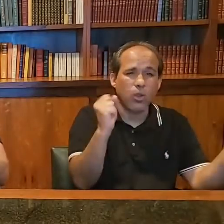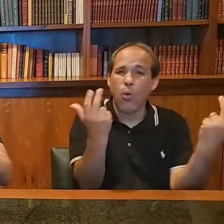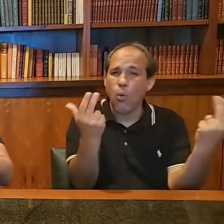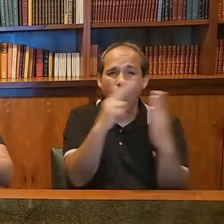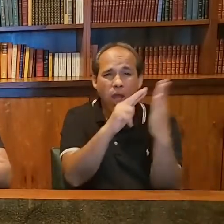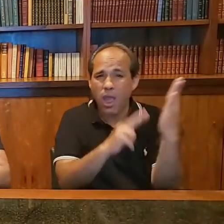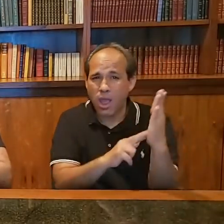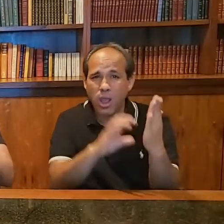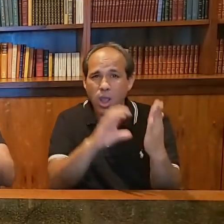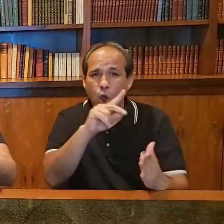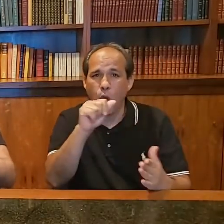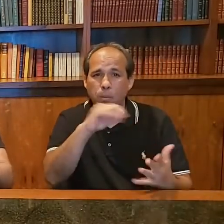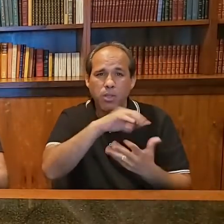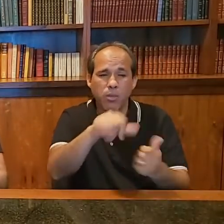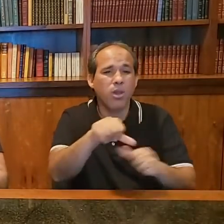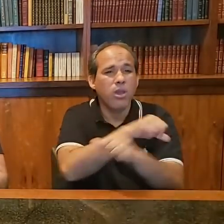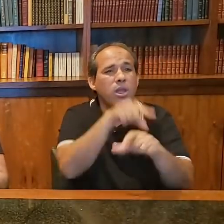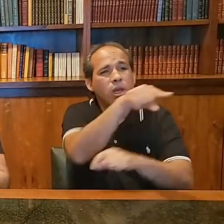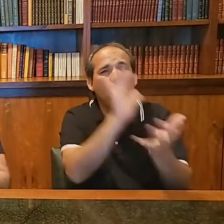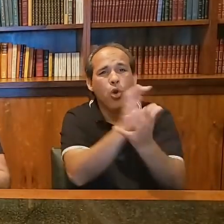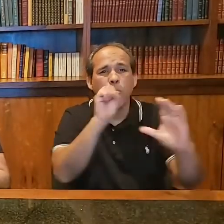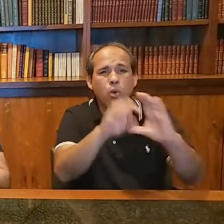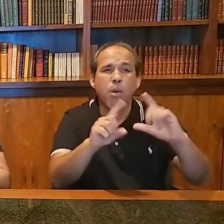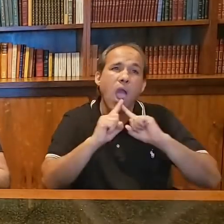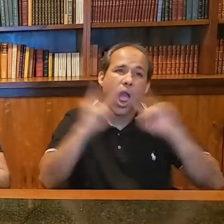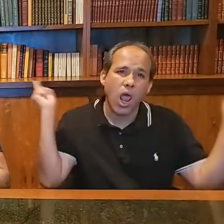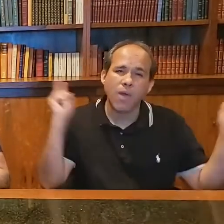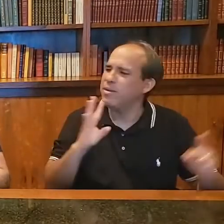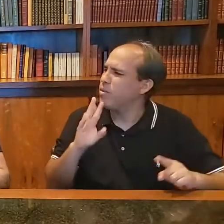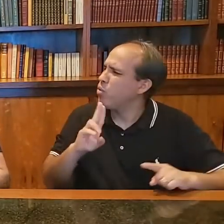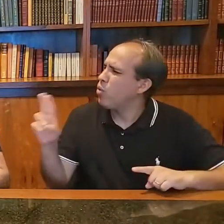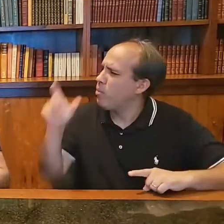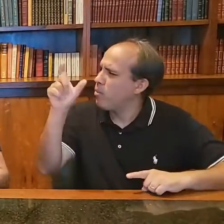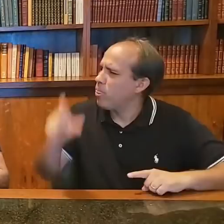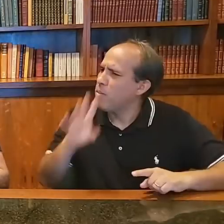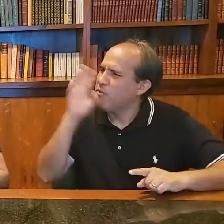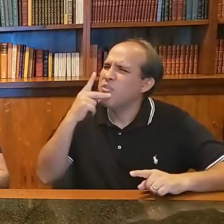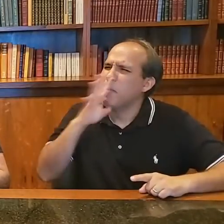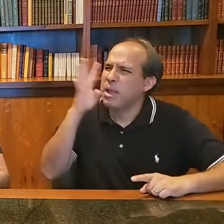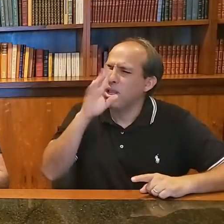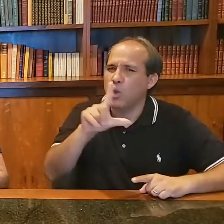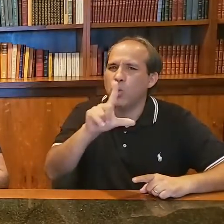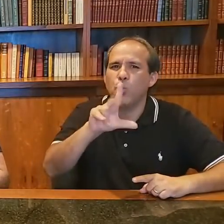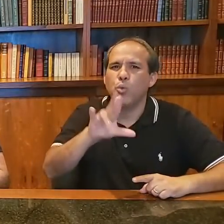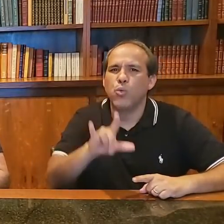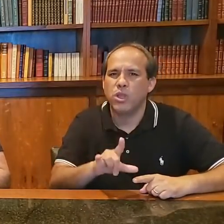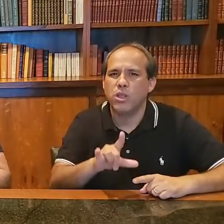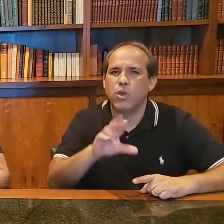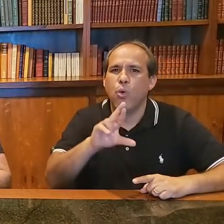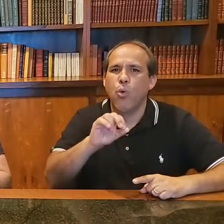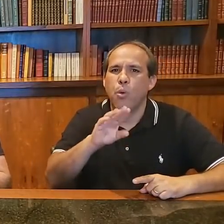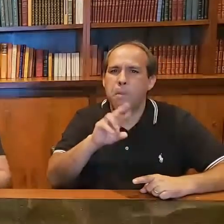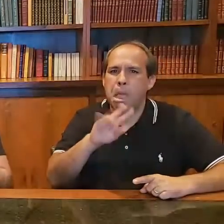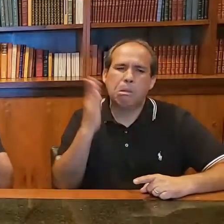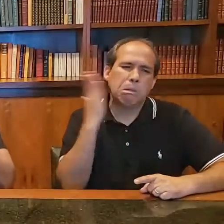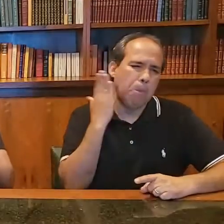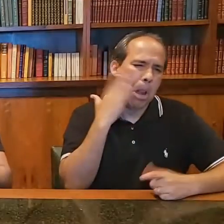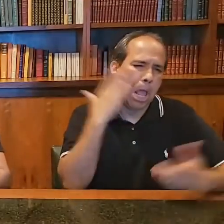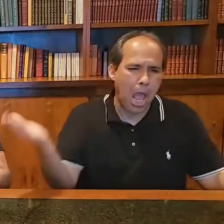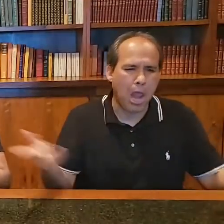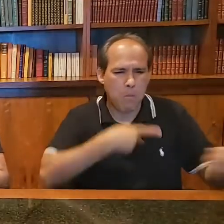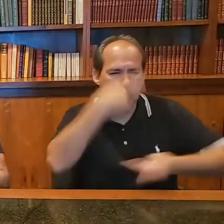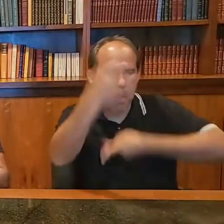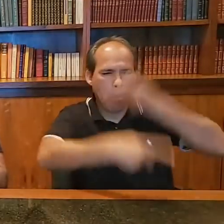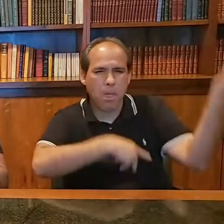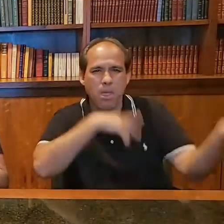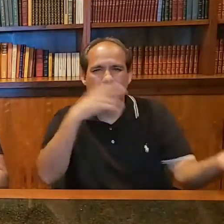a Globo chiou? Qual o nome daquele cara que falou um montão de besteira aí? Luiz Roberto? Deu tapa na cara, não sei o quê,